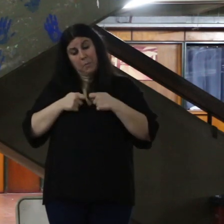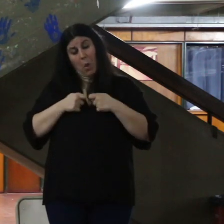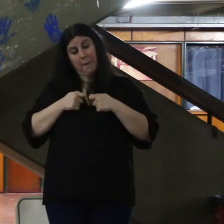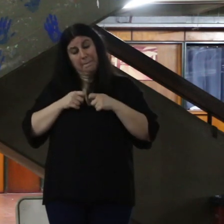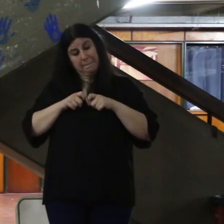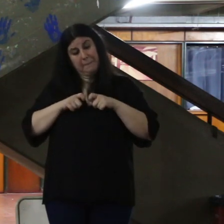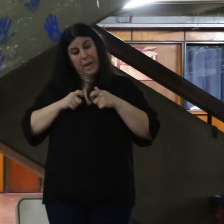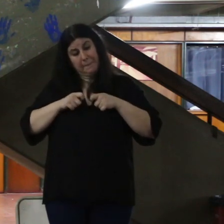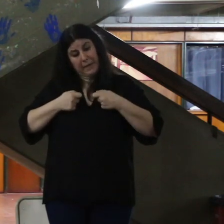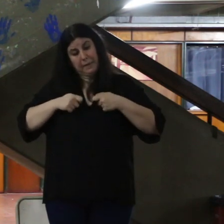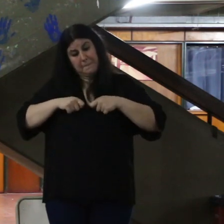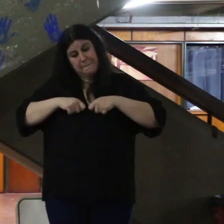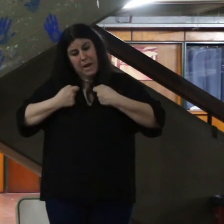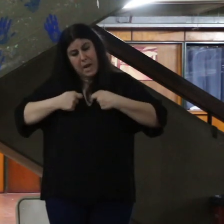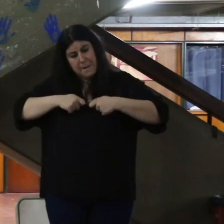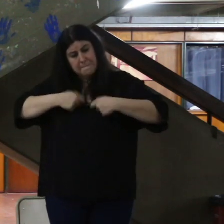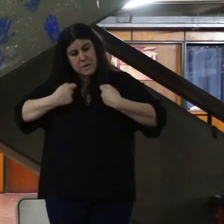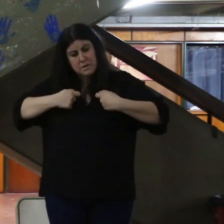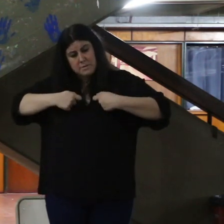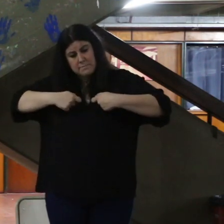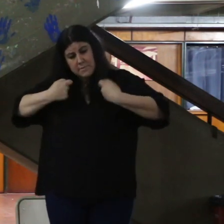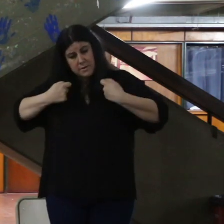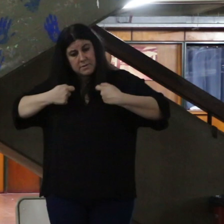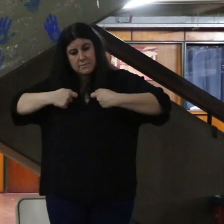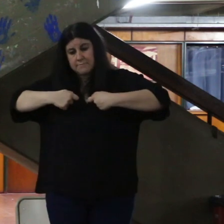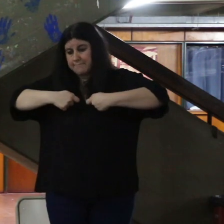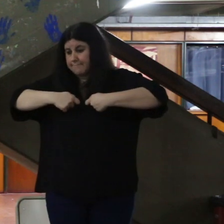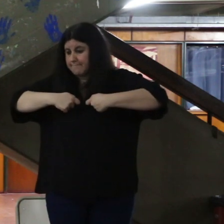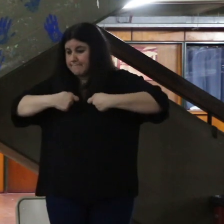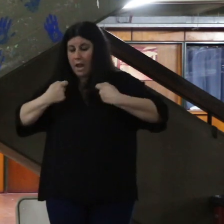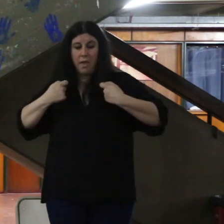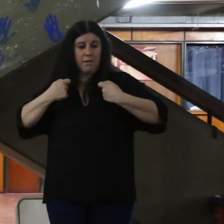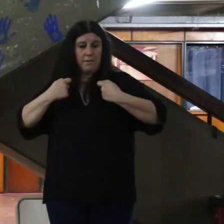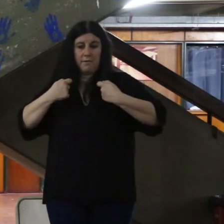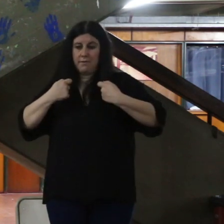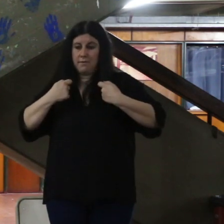¿Sí? Y hay una